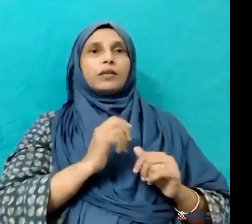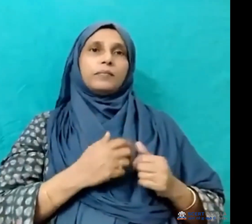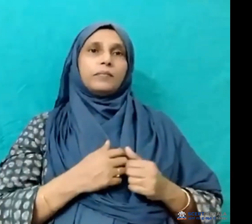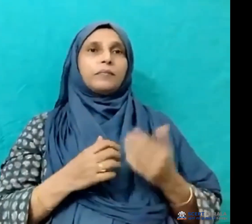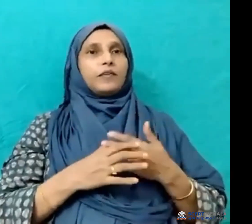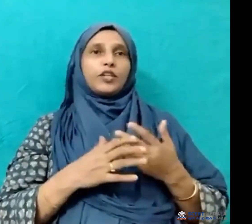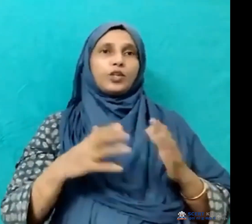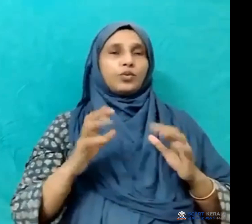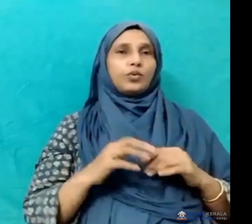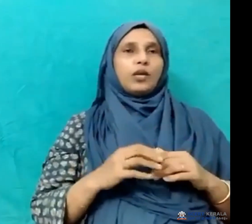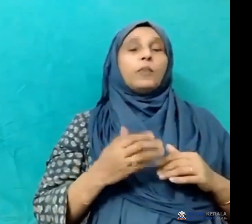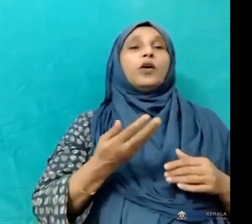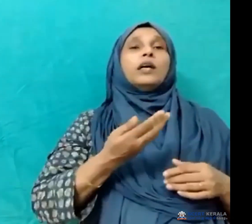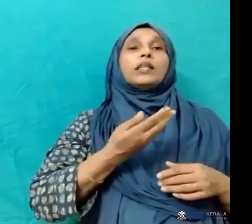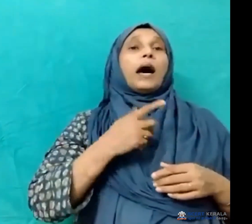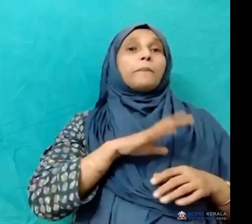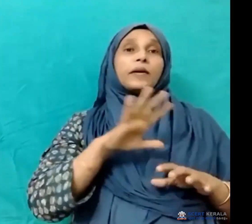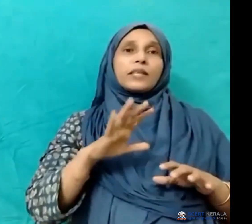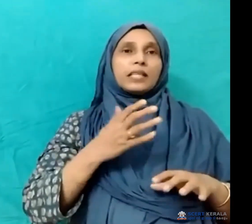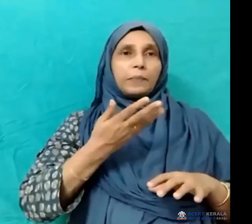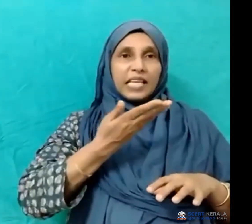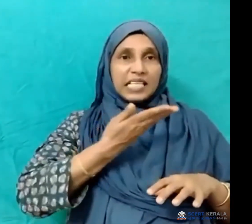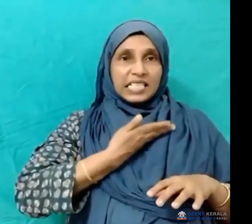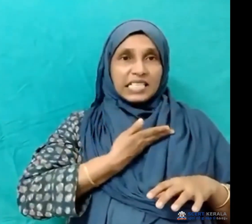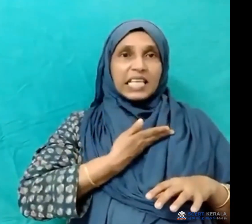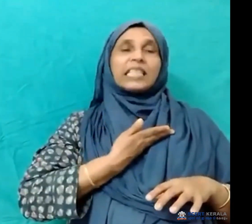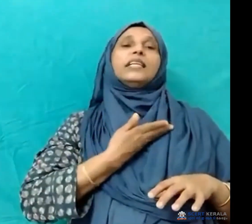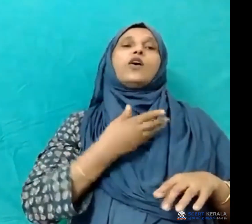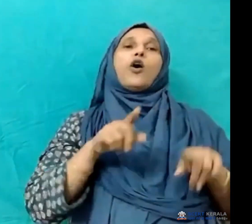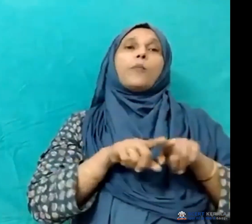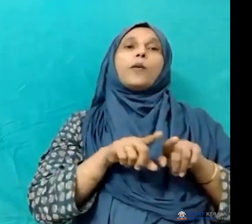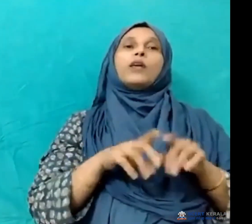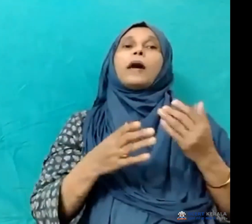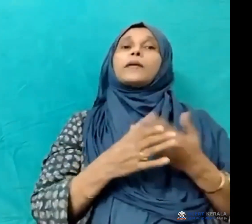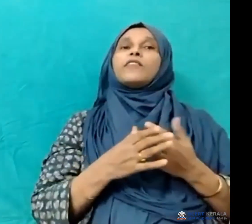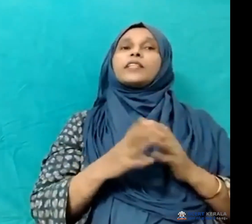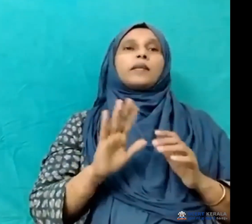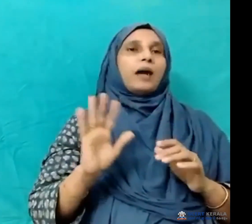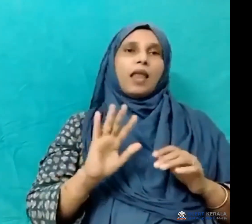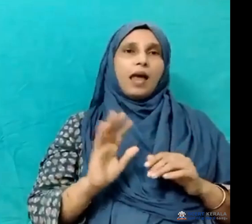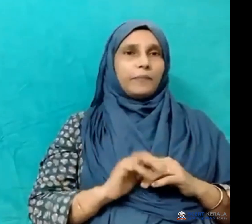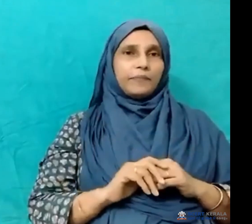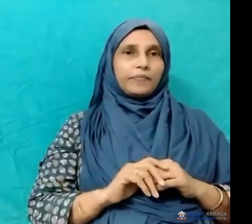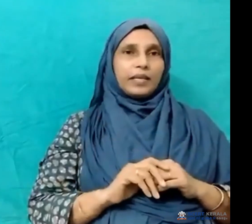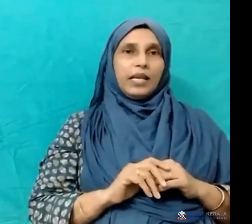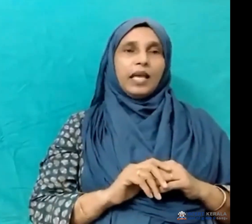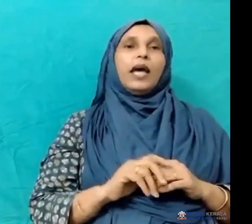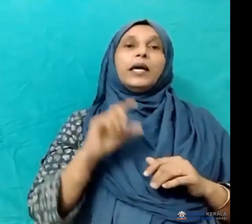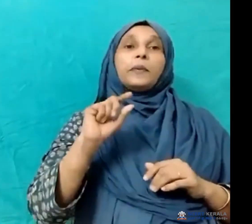സ്വന്തം പ്രവർത്തിക്കുന്നു. അപ്പോ ആ നമ്മുടെ ഇഷ്ടത്തിന് ഒപ്പമുള്ള പ്രവർത്തനം അല്ല അല്ലെ. അതിന്